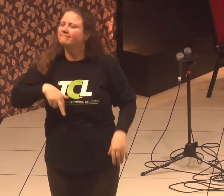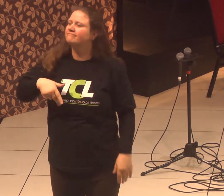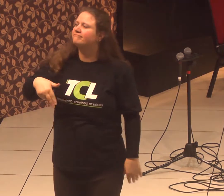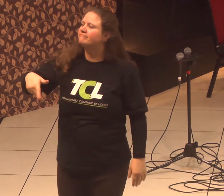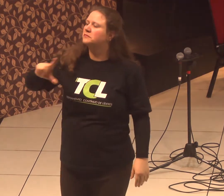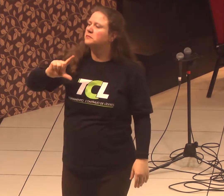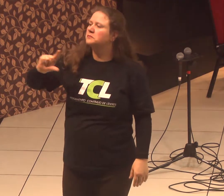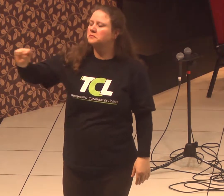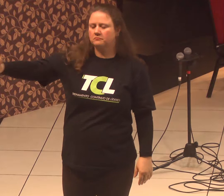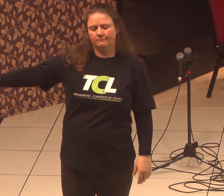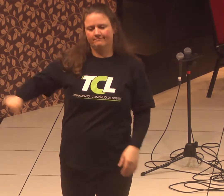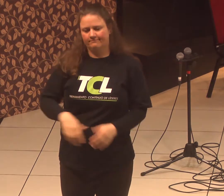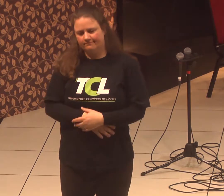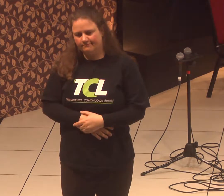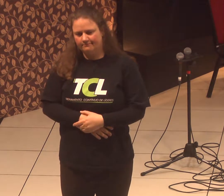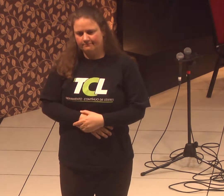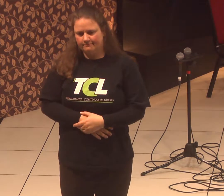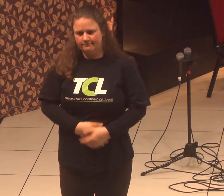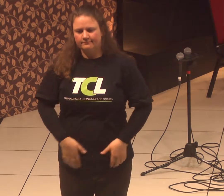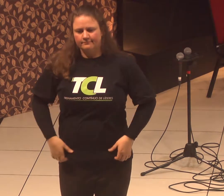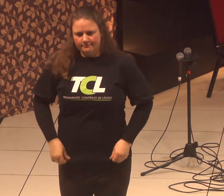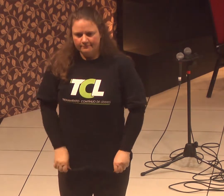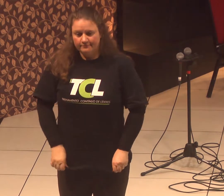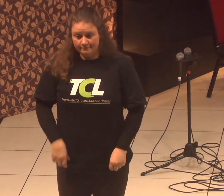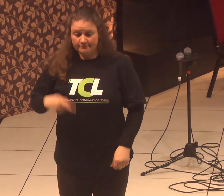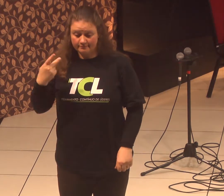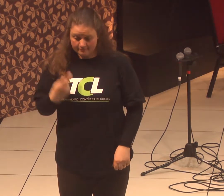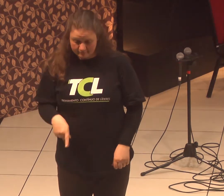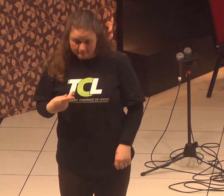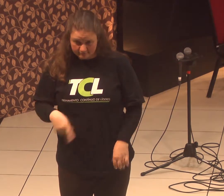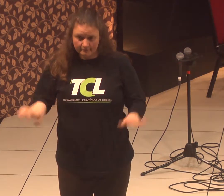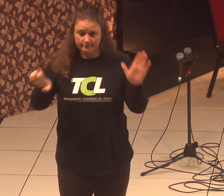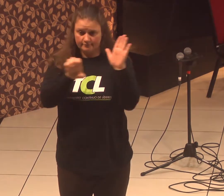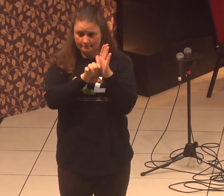E algo que a gente tem detectado na primeira igreja, que esse tem sido,